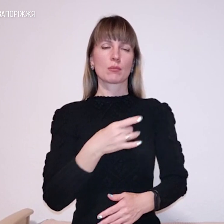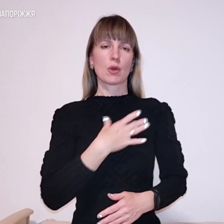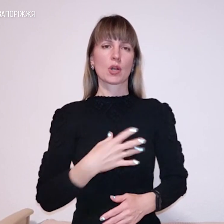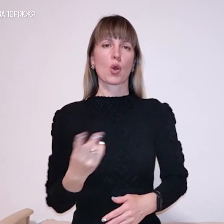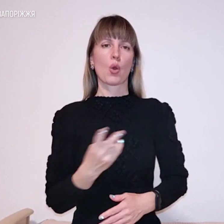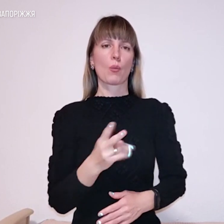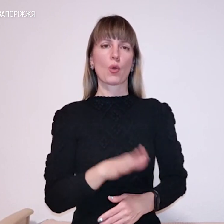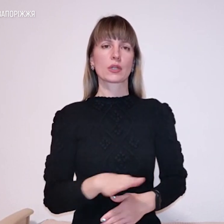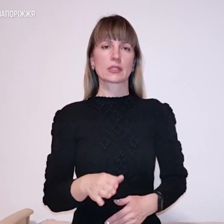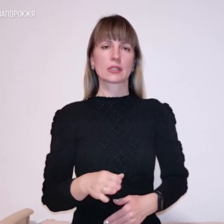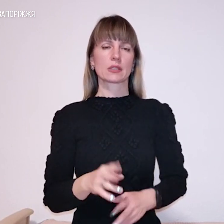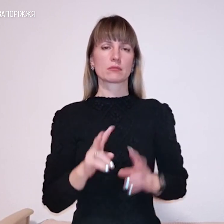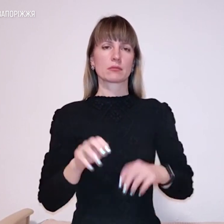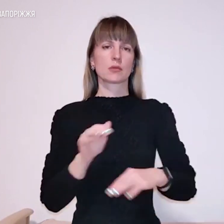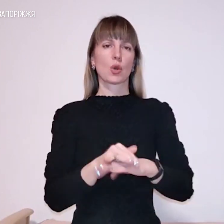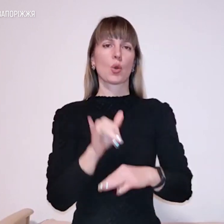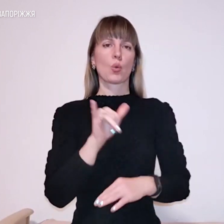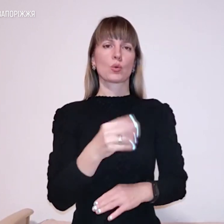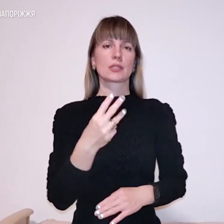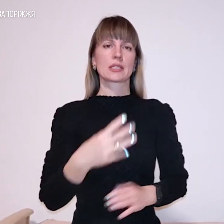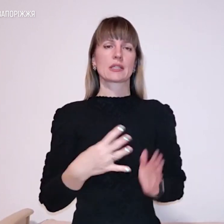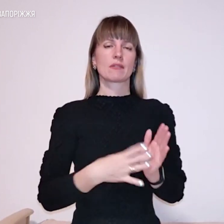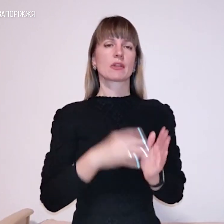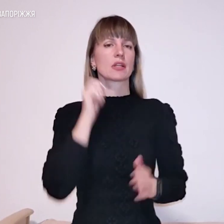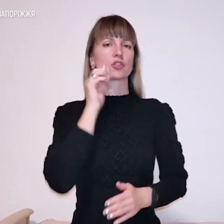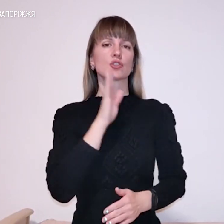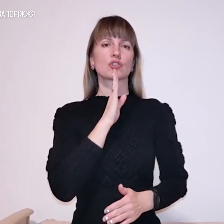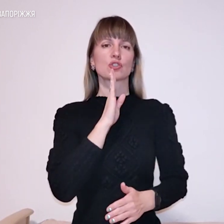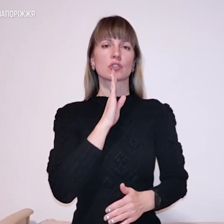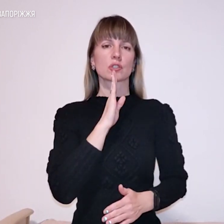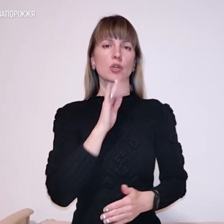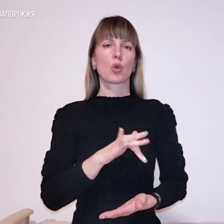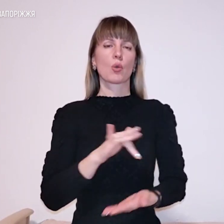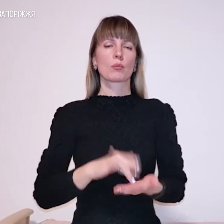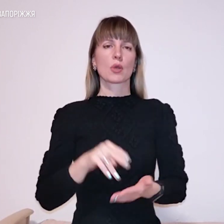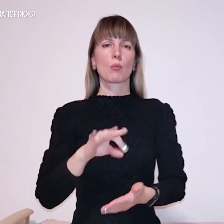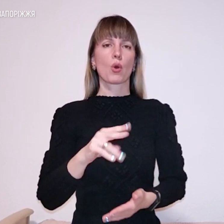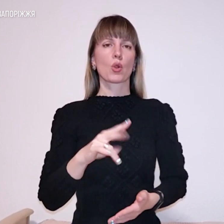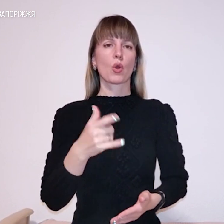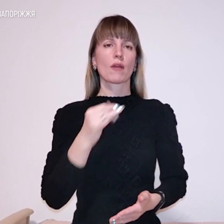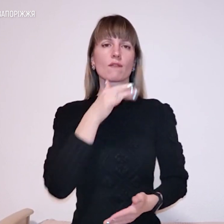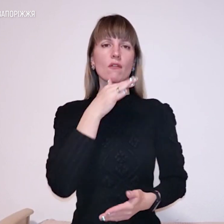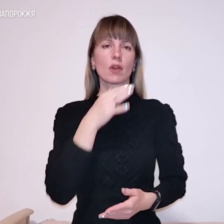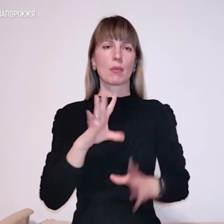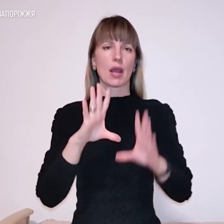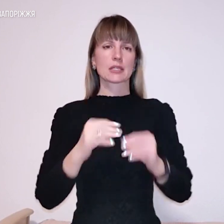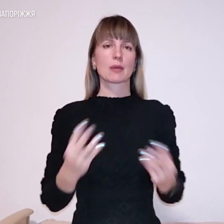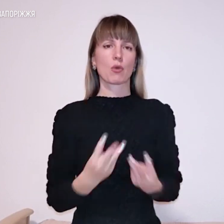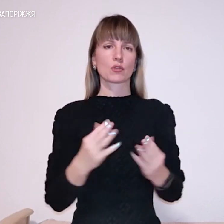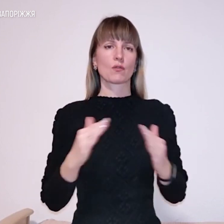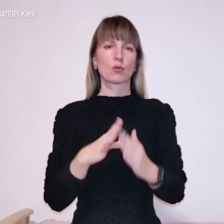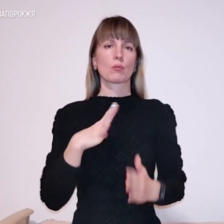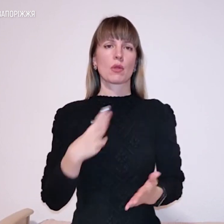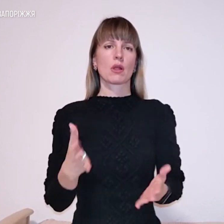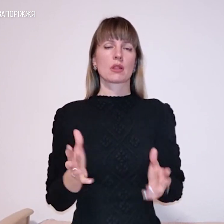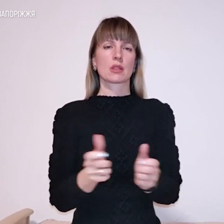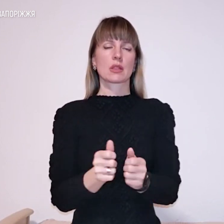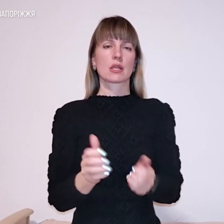ніг діагностували у 39-річної жінки. У місті Пологи під час гасіння пожежі в будинку було знайдено 7 тіл людей